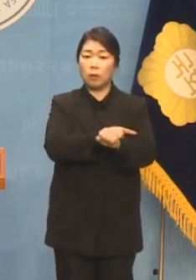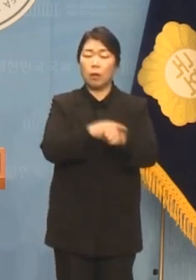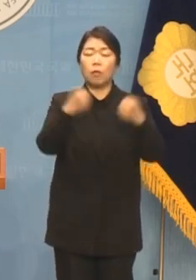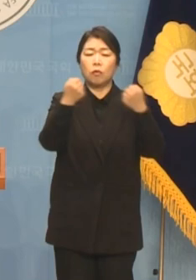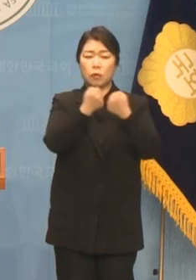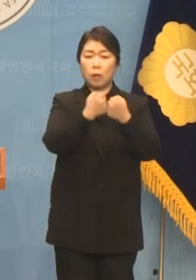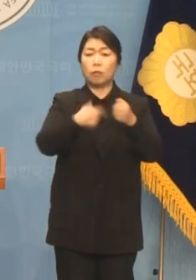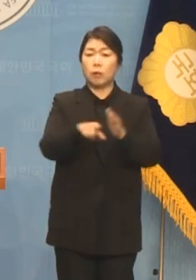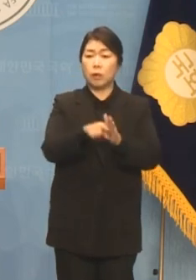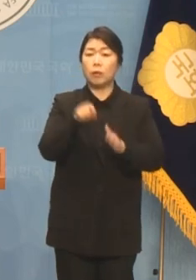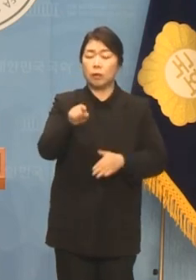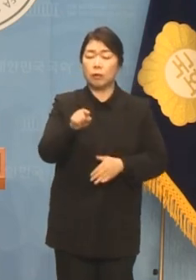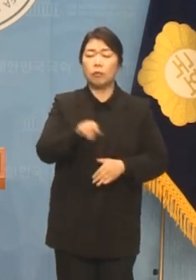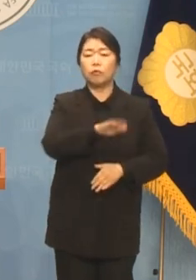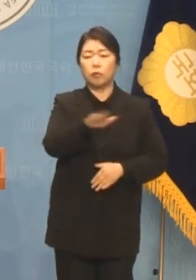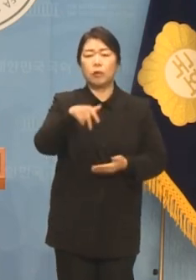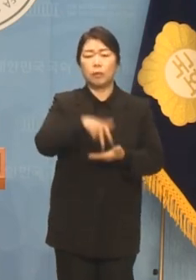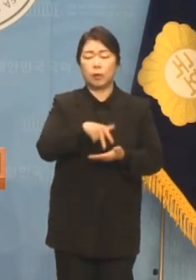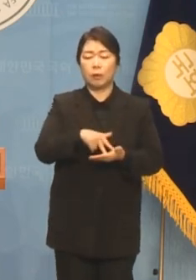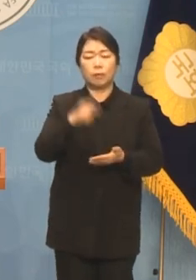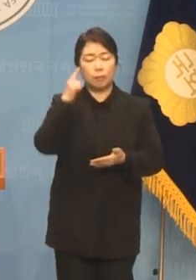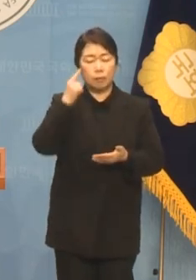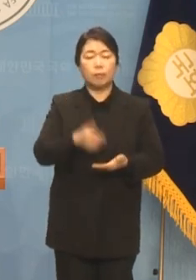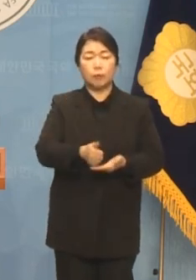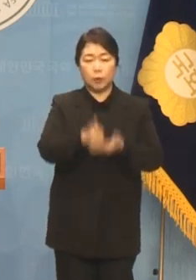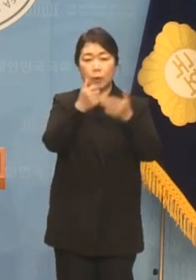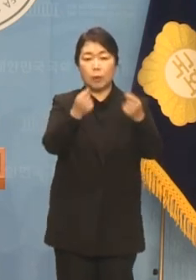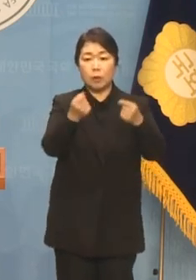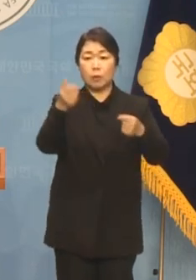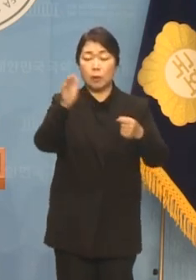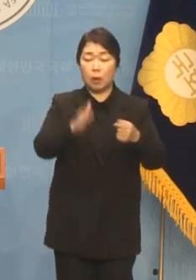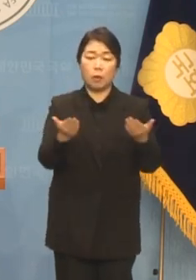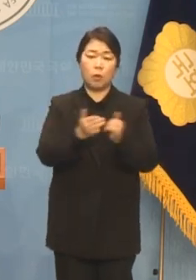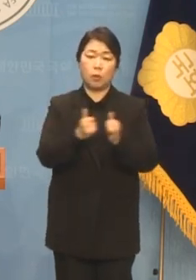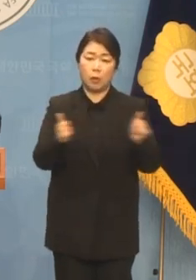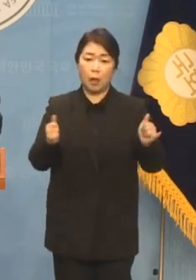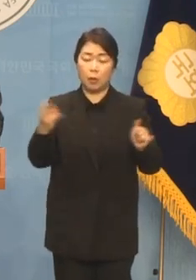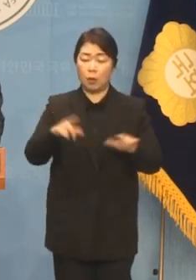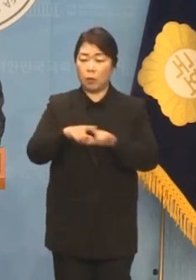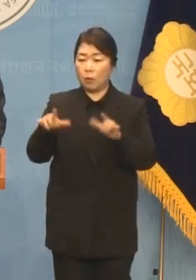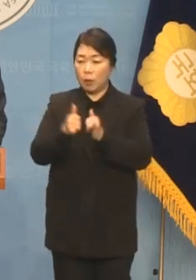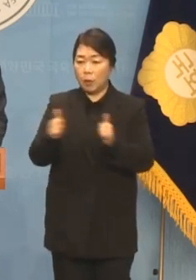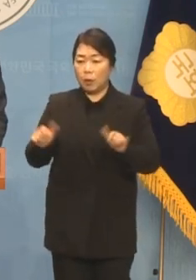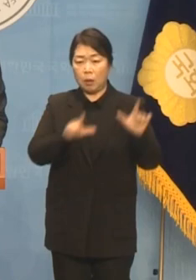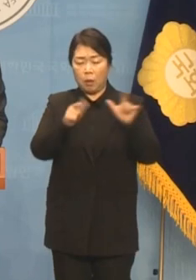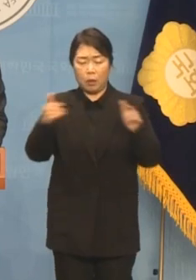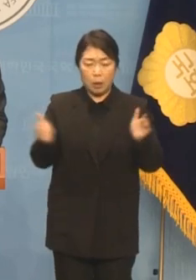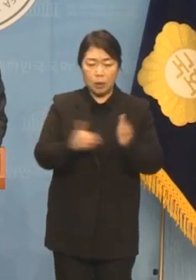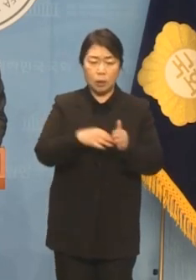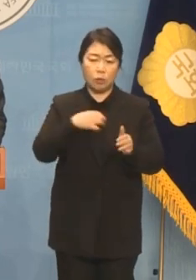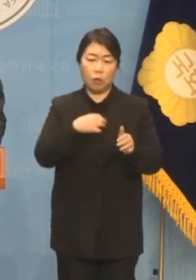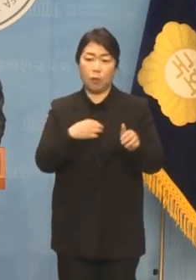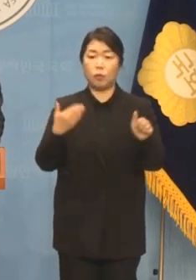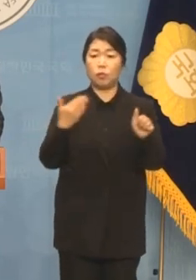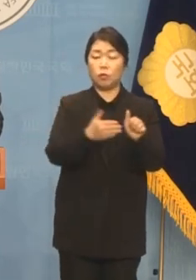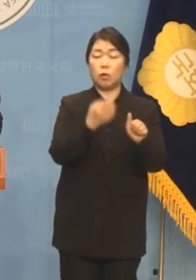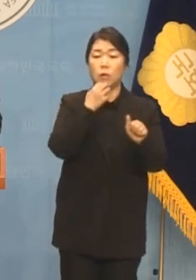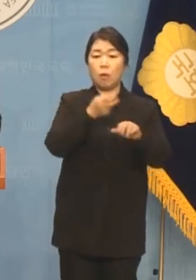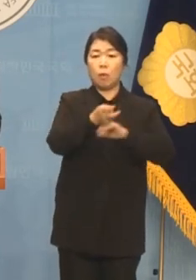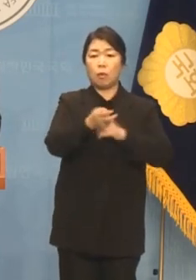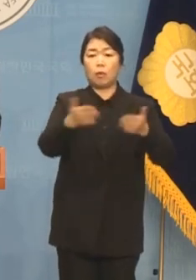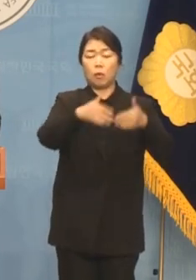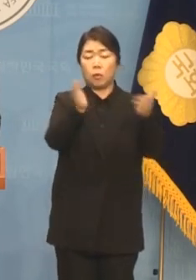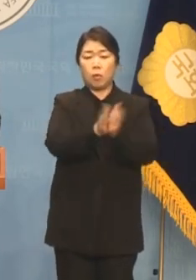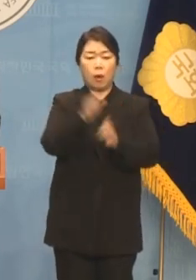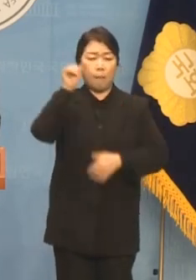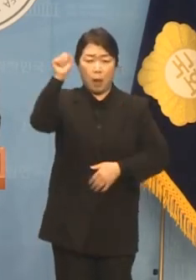투쟁은 도 존중하는 바입니다 하지만 근로자들과 서민들의 일상생활까지 위협하는 서울버스 노동자 조합